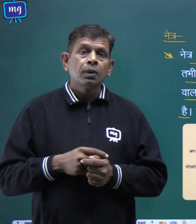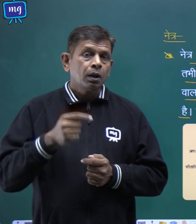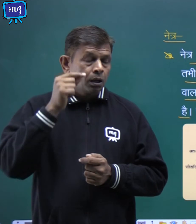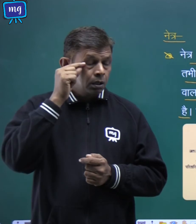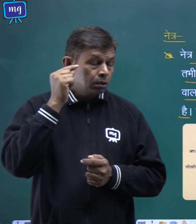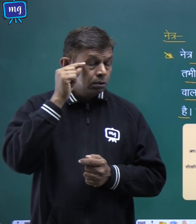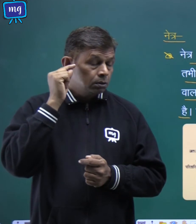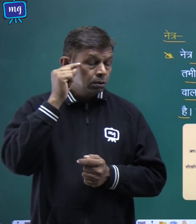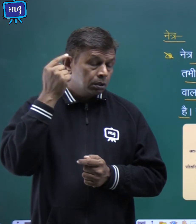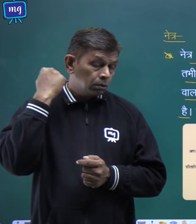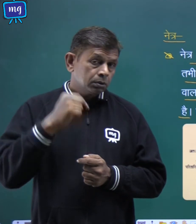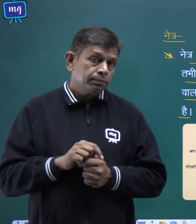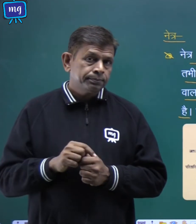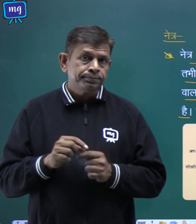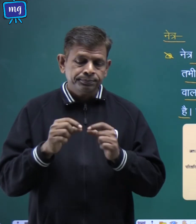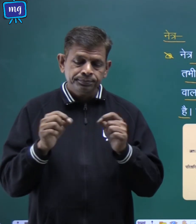तंत्रिका।